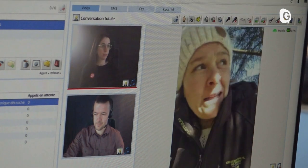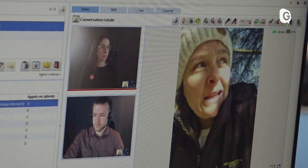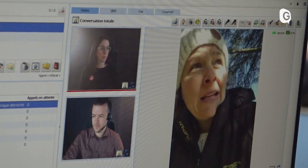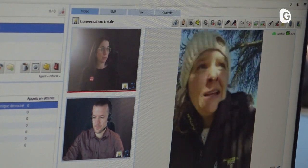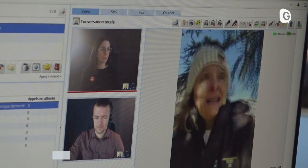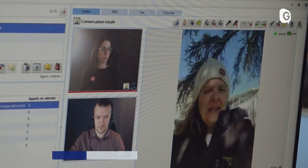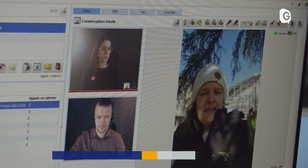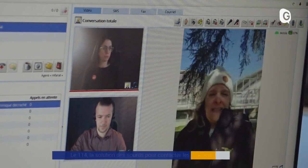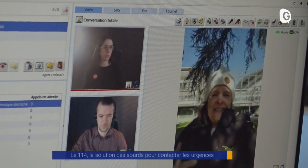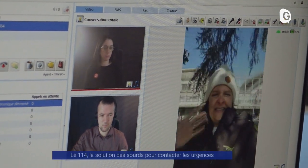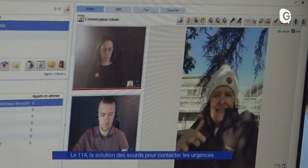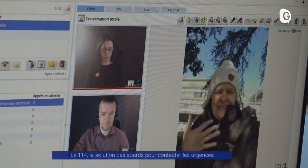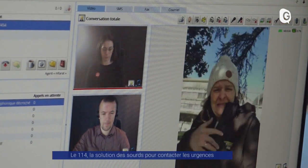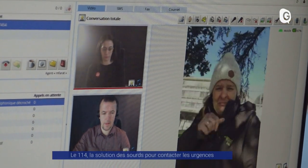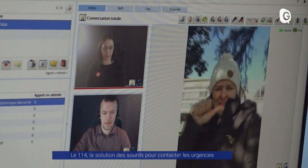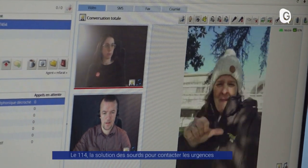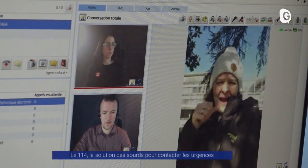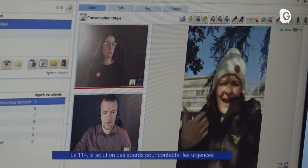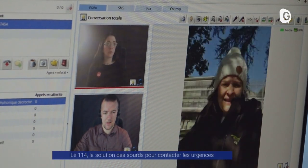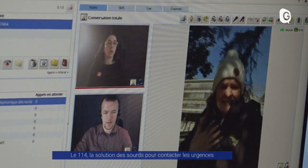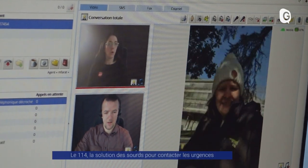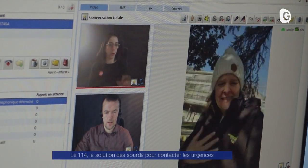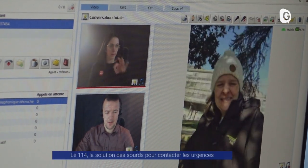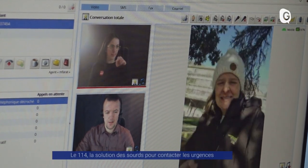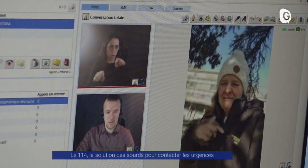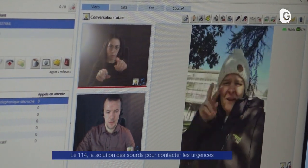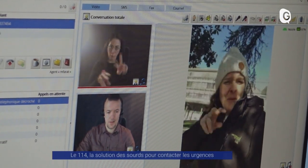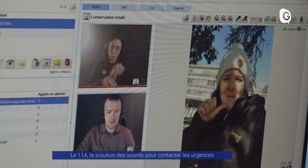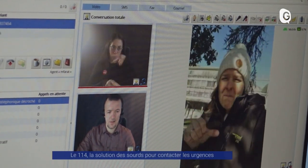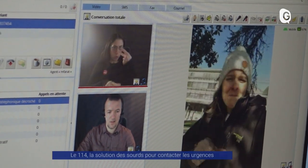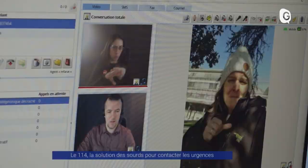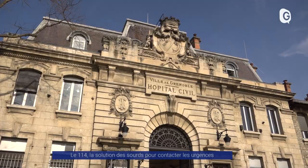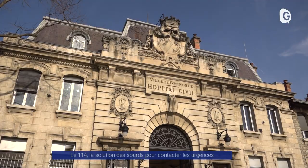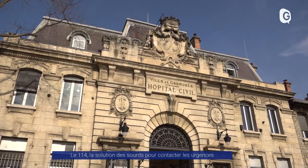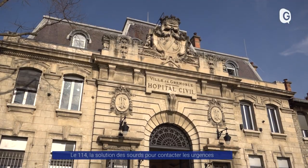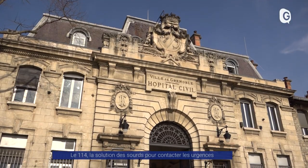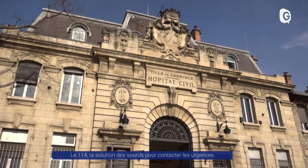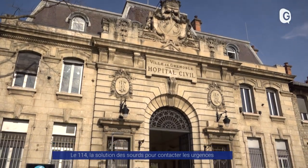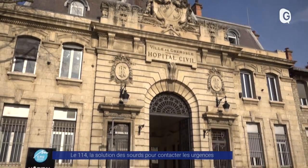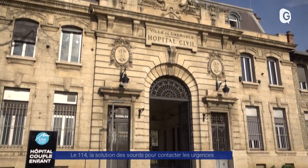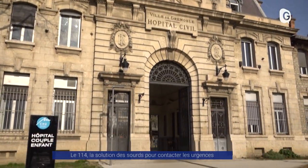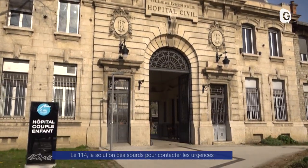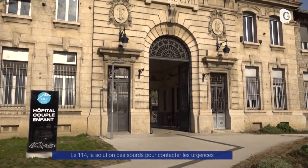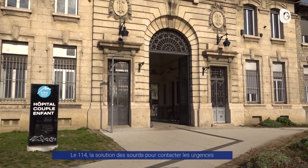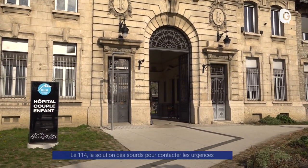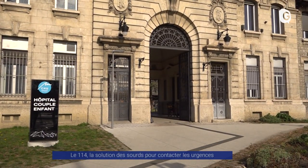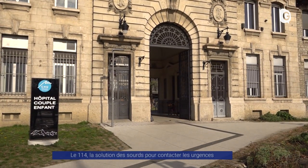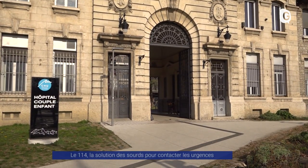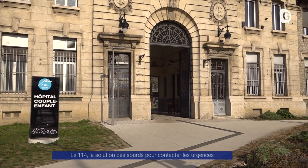Comment font les millions de personnes ayant des difficultés à parler pour contacter les secours ? La réponse se trouve sous la voûte